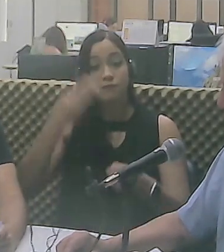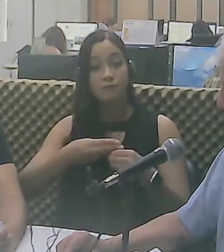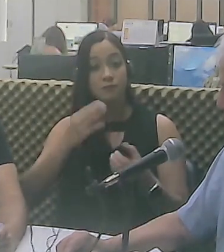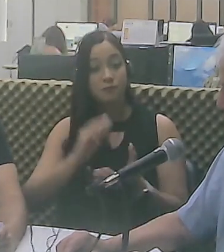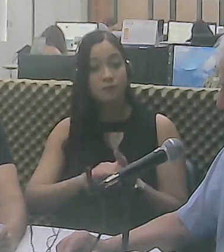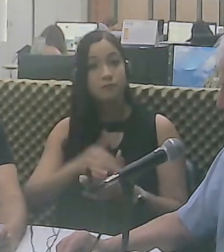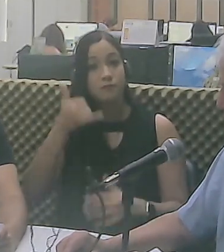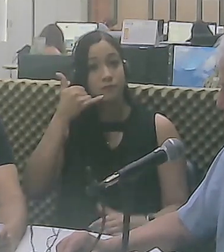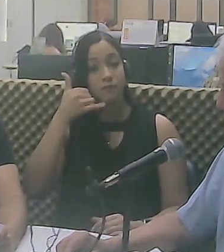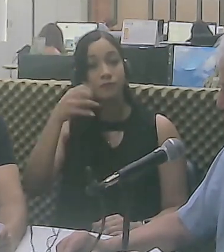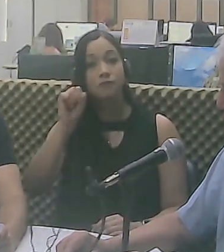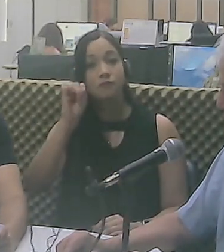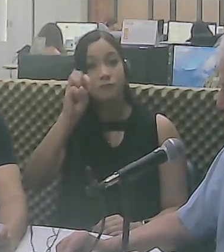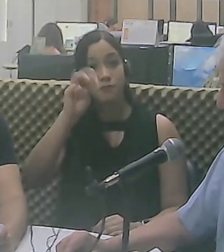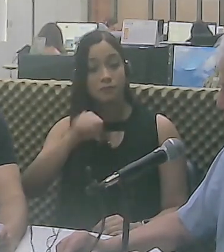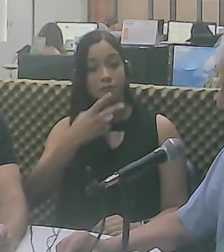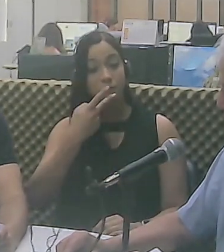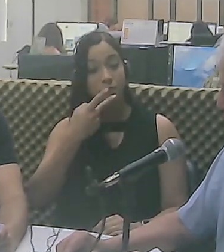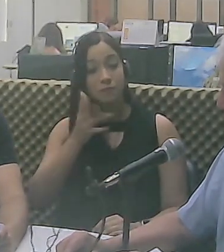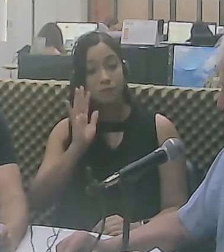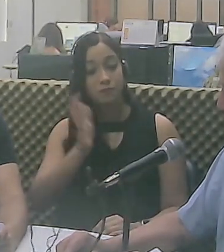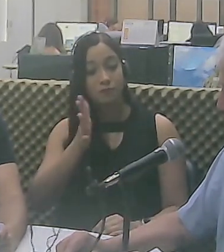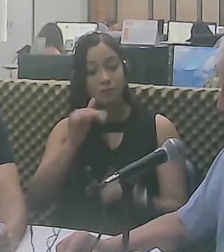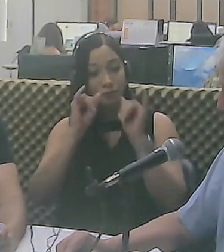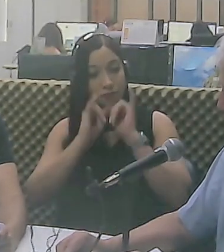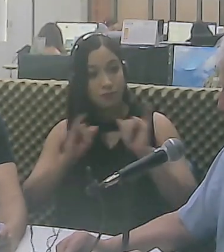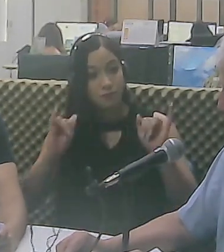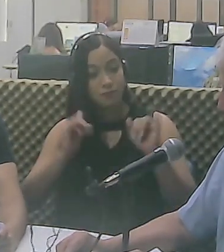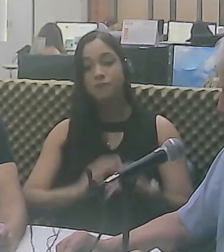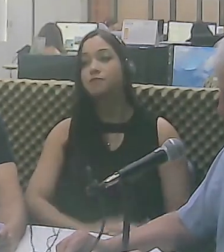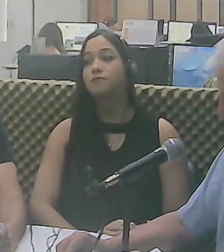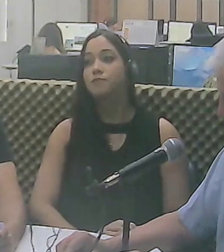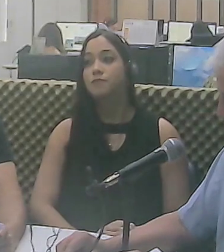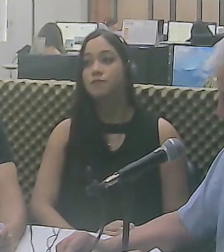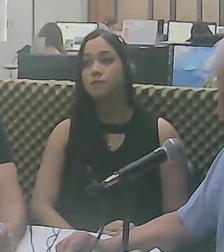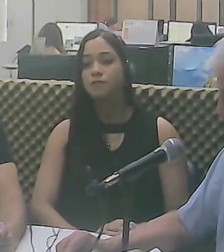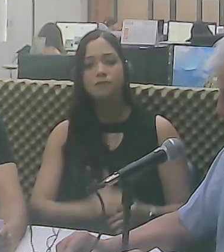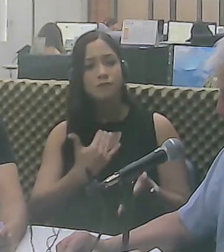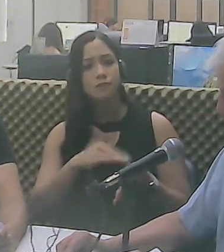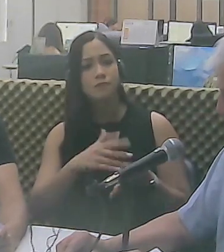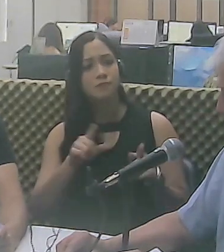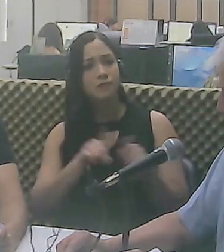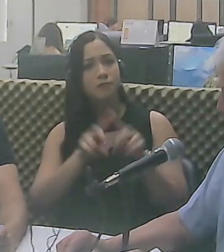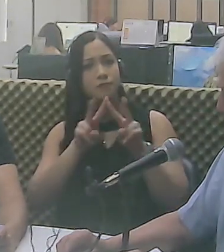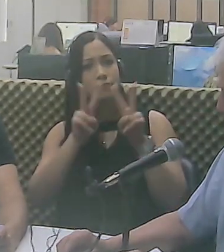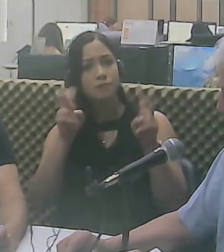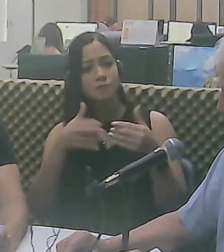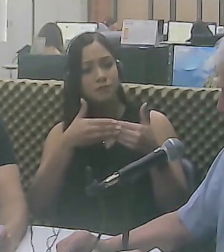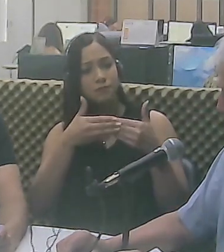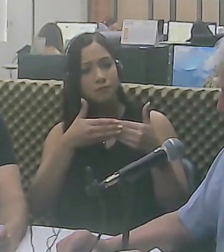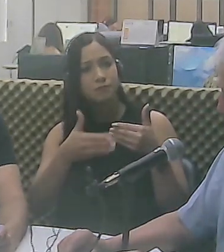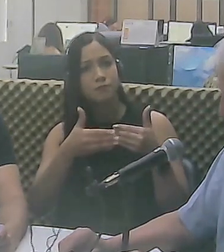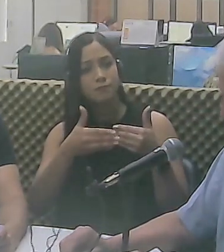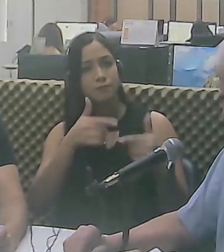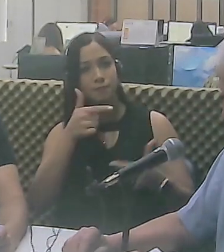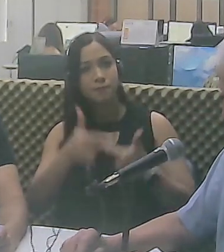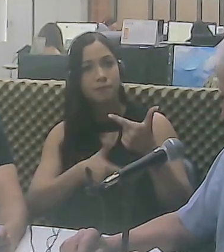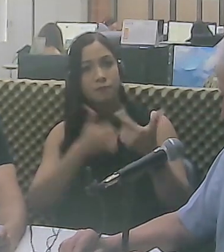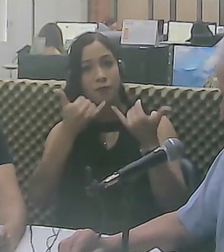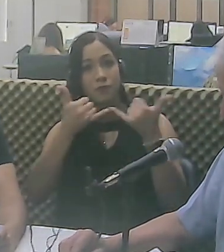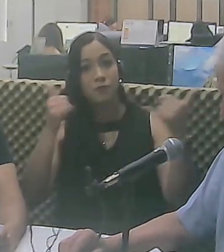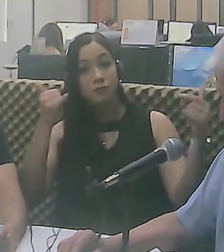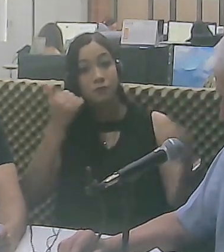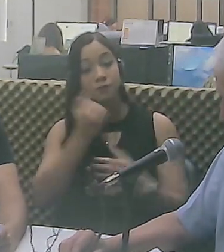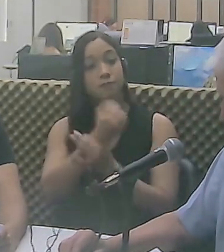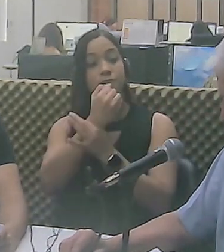por meio do telefone do SIM que o senhor acabou de passar e secretário fale também sobre o início da operação fio